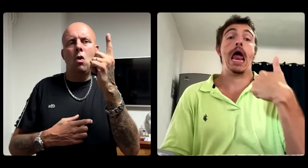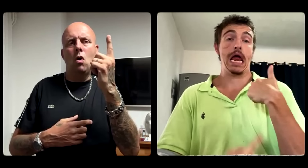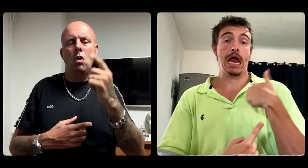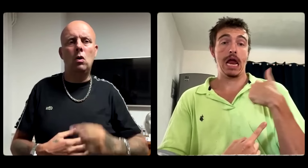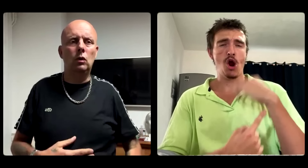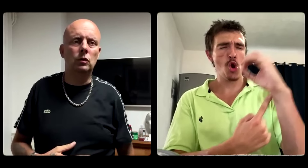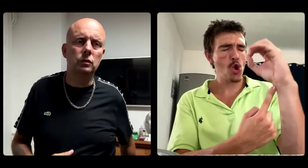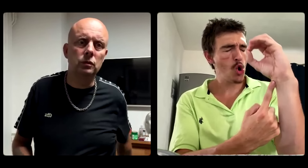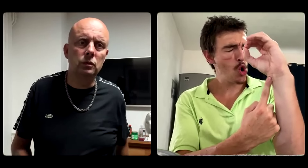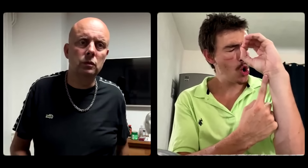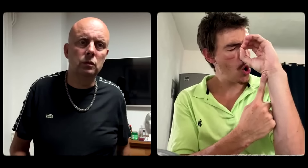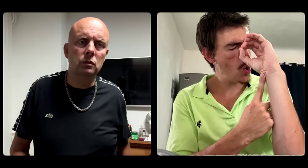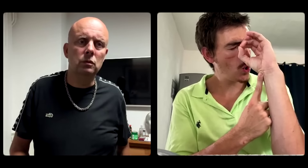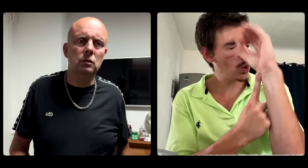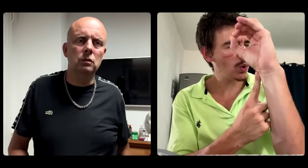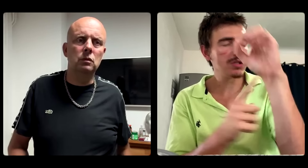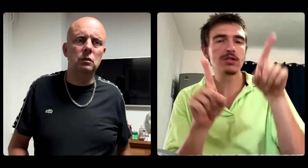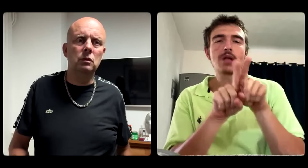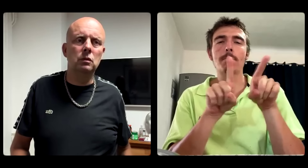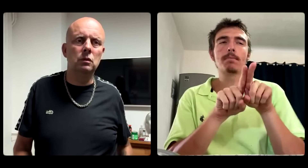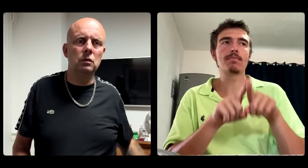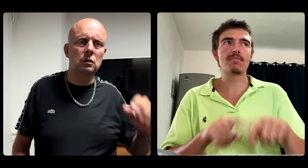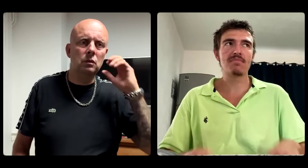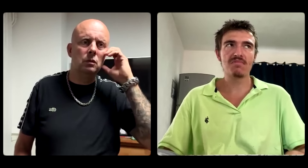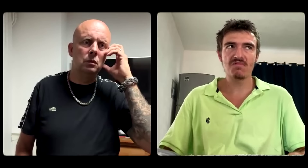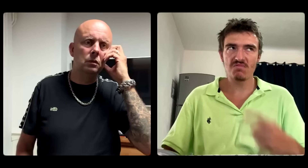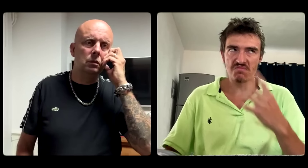Maar je bent gewoon prioriteit.